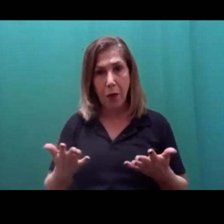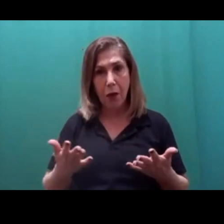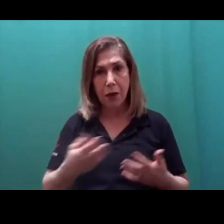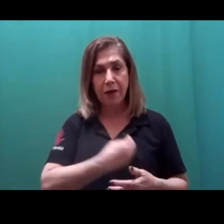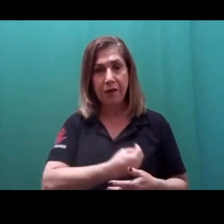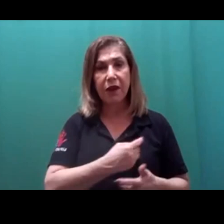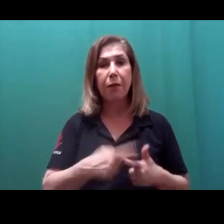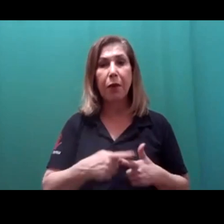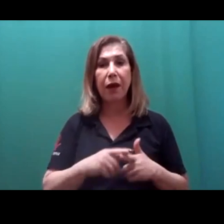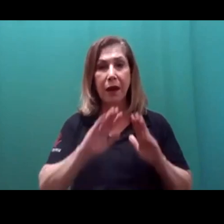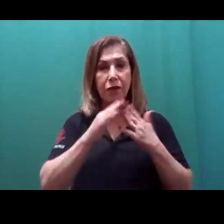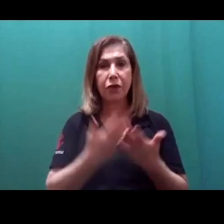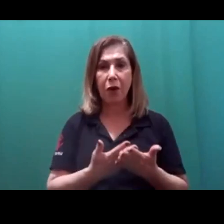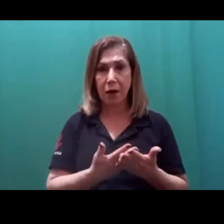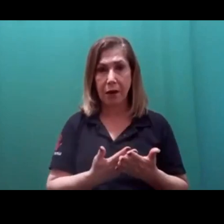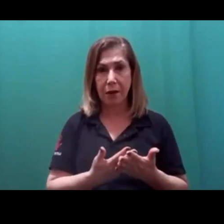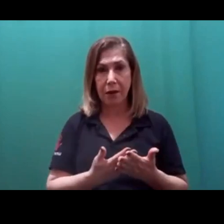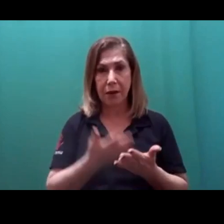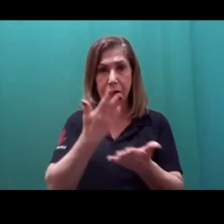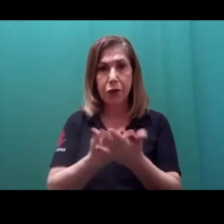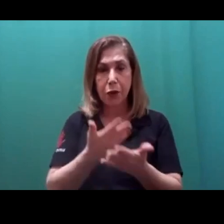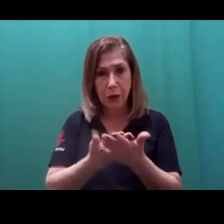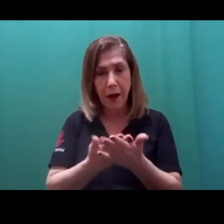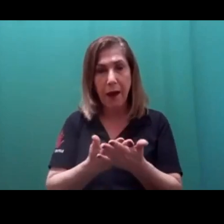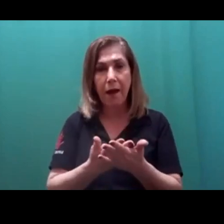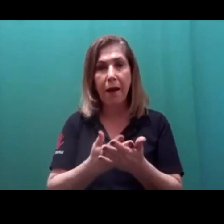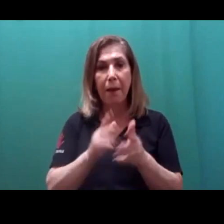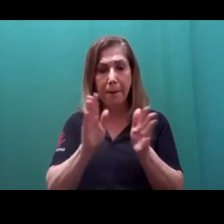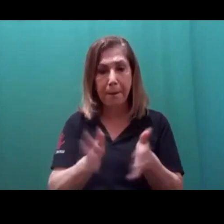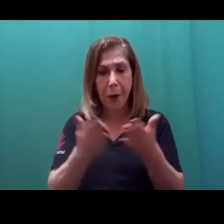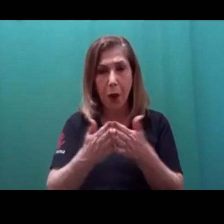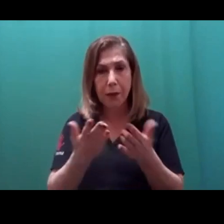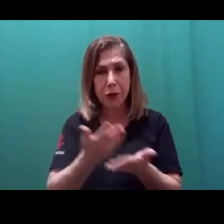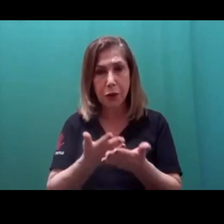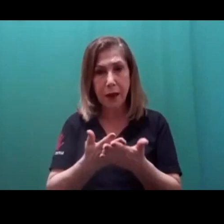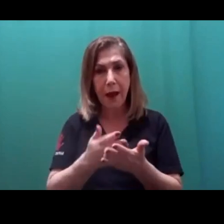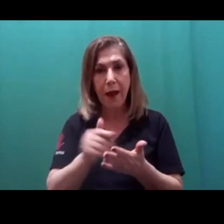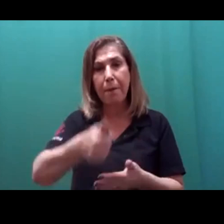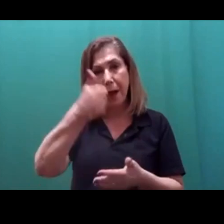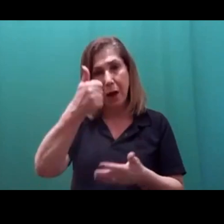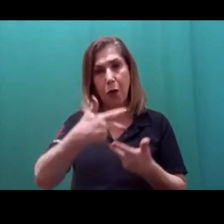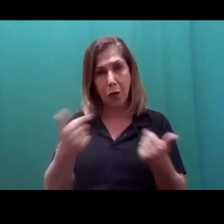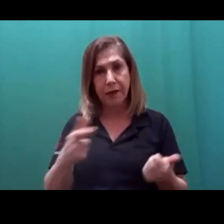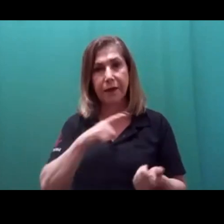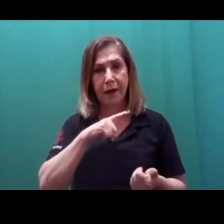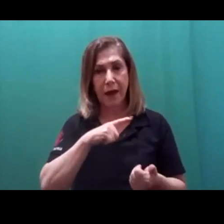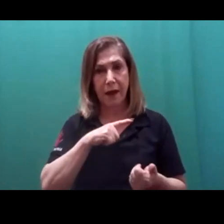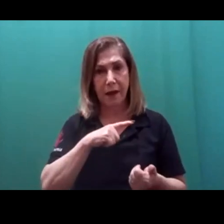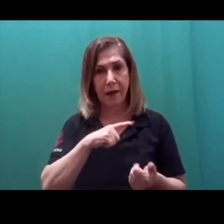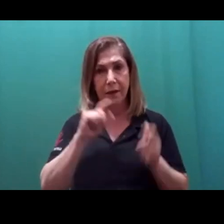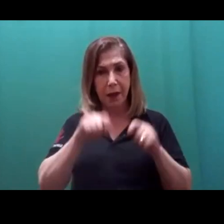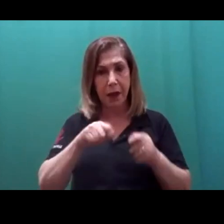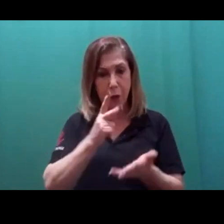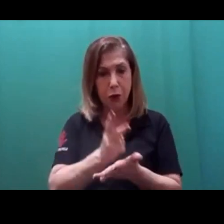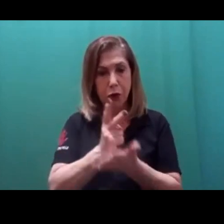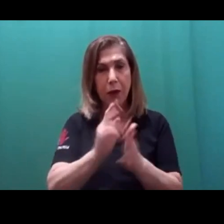conta da escolaridade. Estudar para a população pobre é a grande saída. Então, quando você tem condições de permanecer na